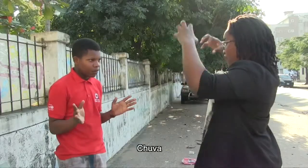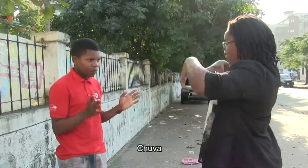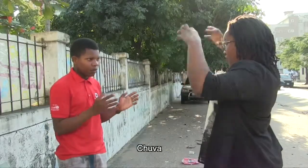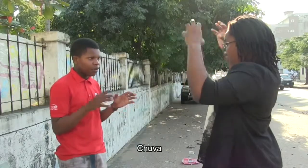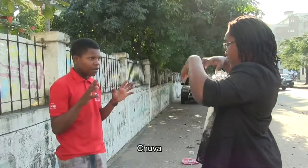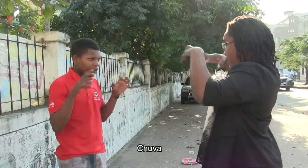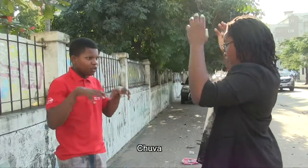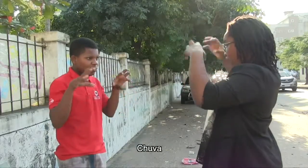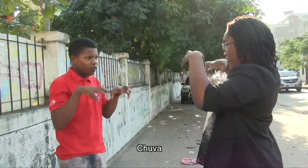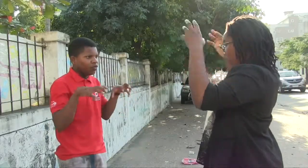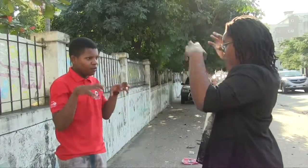chuva,